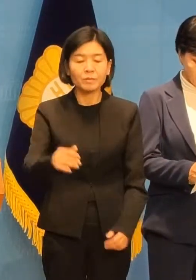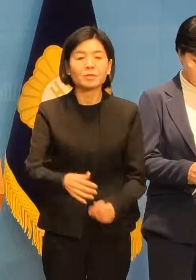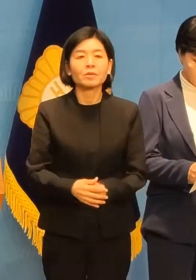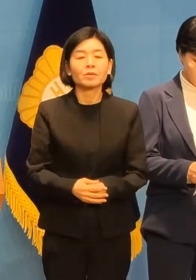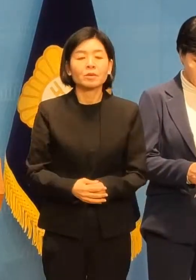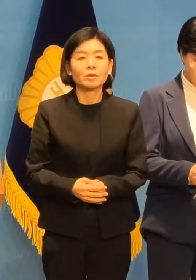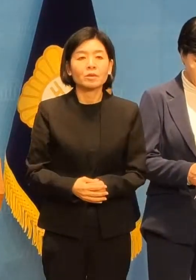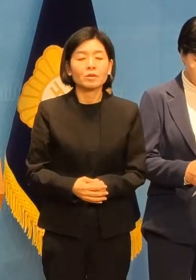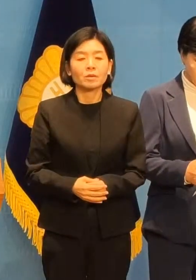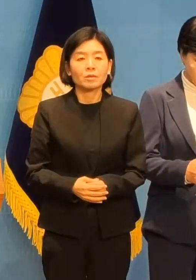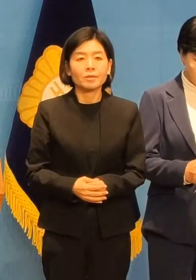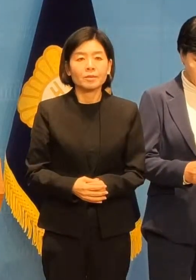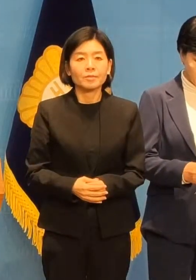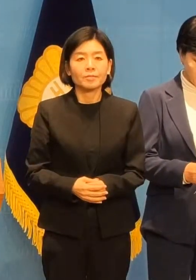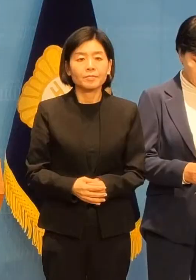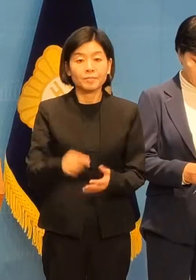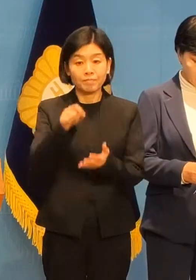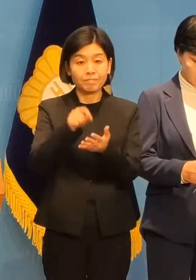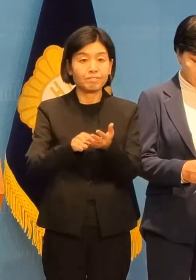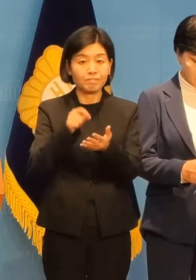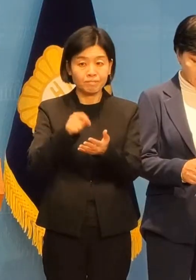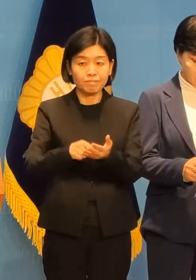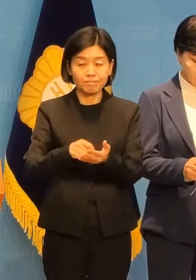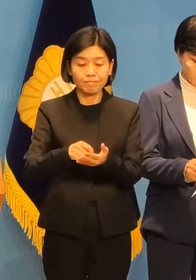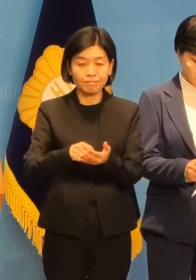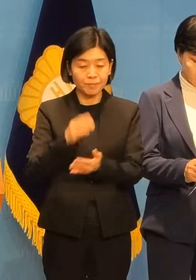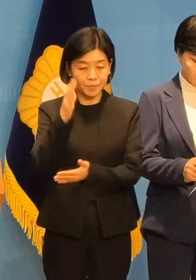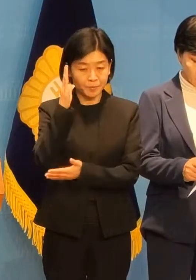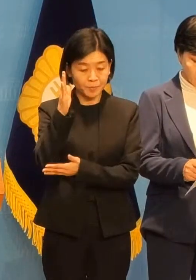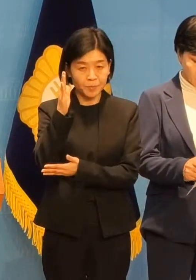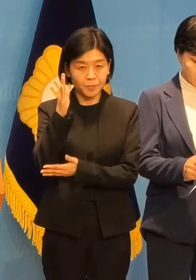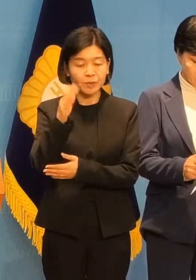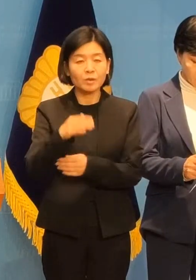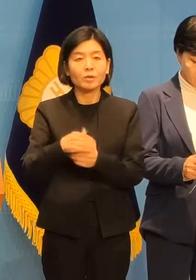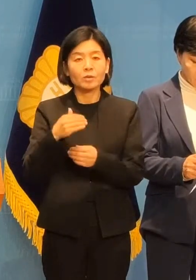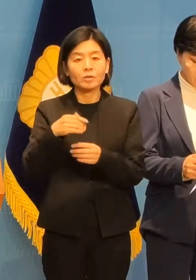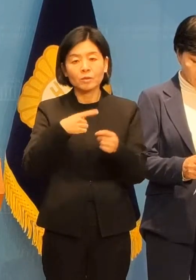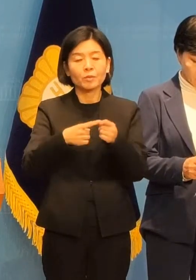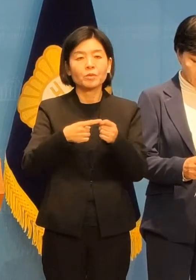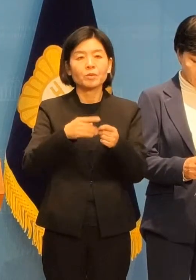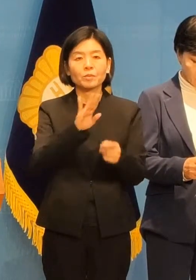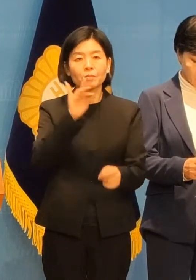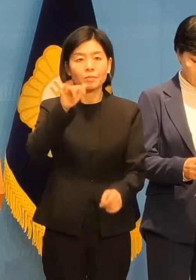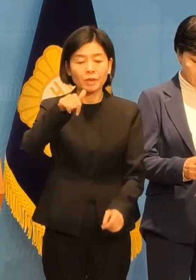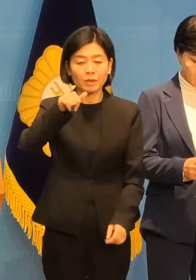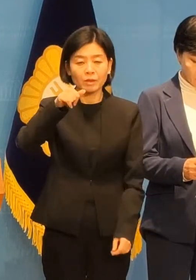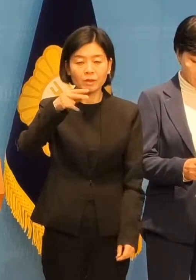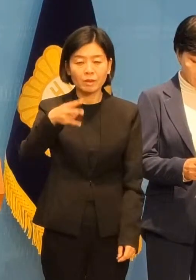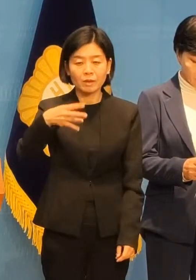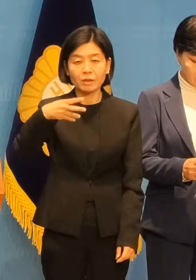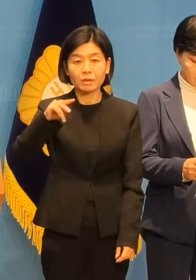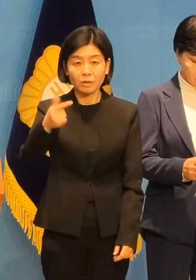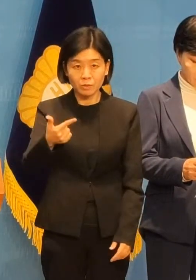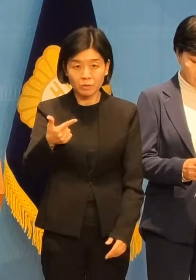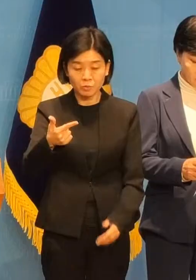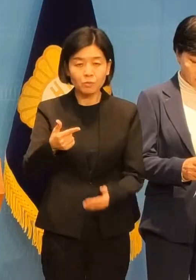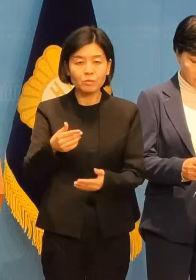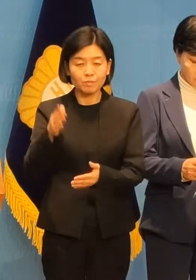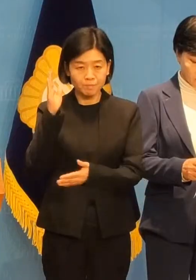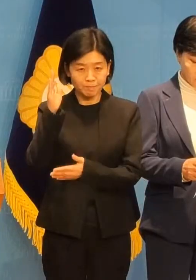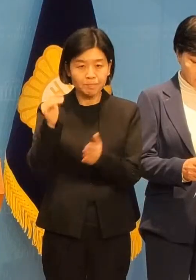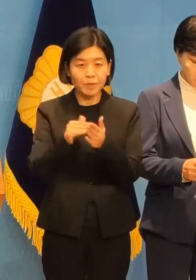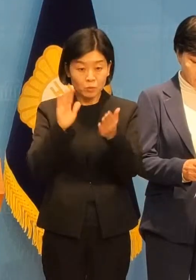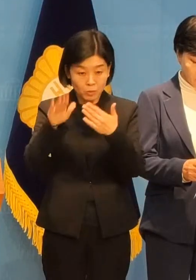오늘 기자회견은 백혜련 의원님의 모두 발언, 그 다음 기자회견문 낭독,